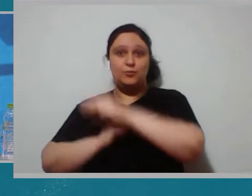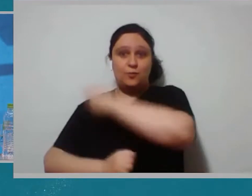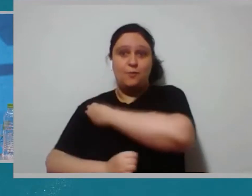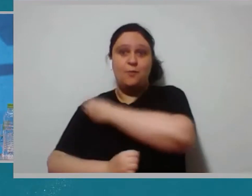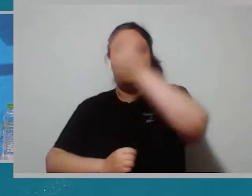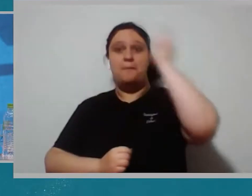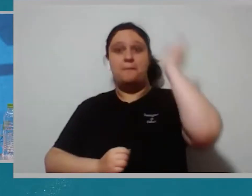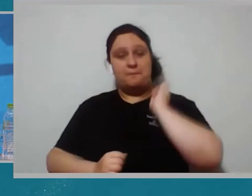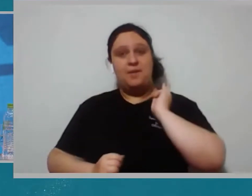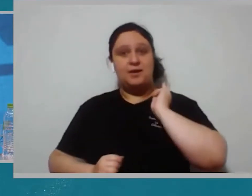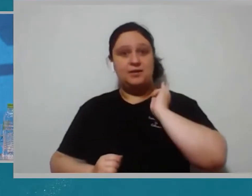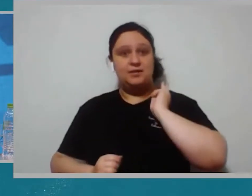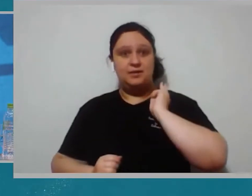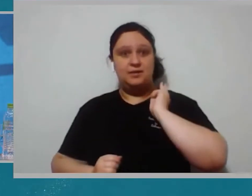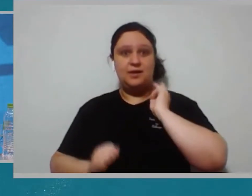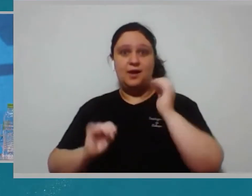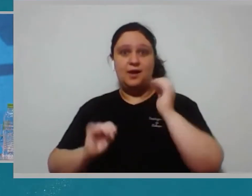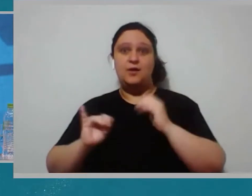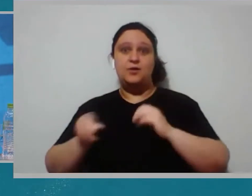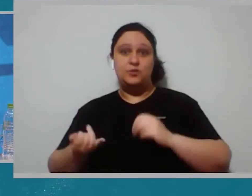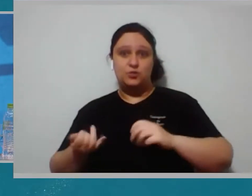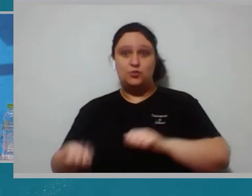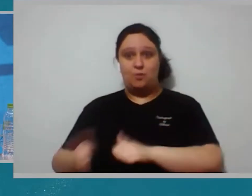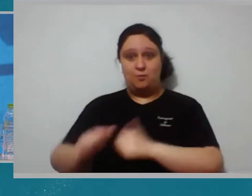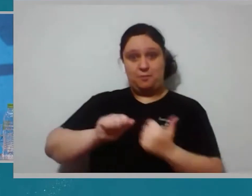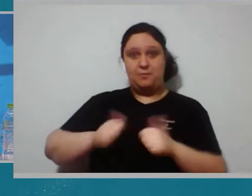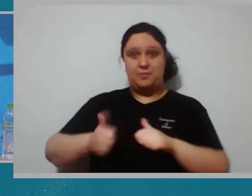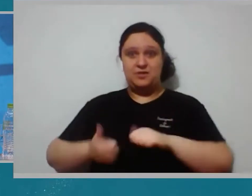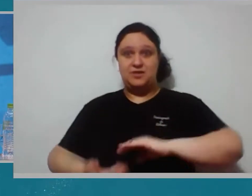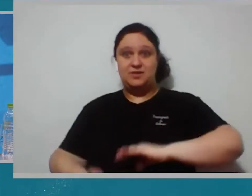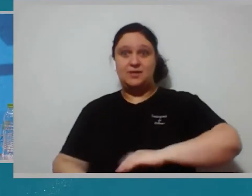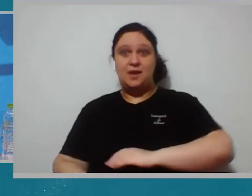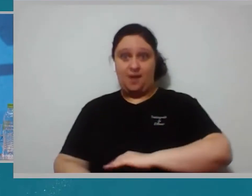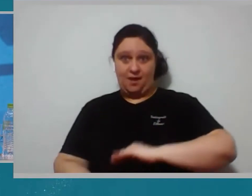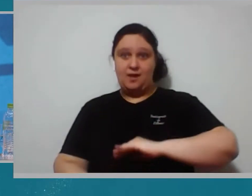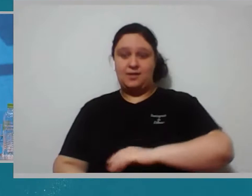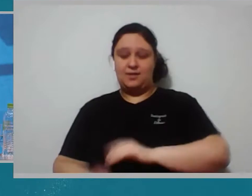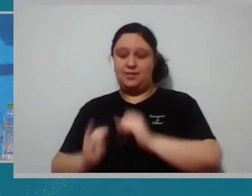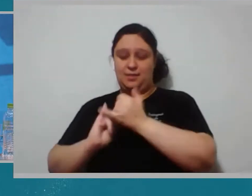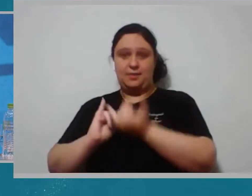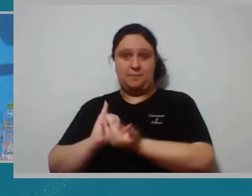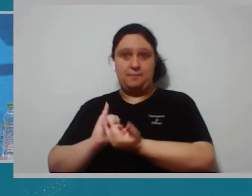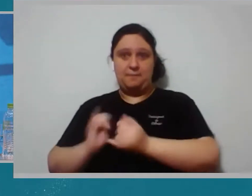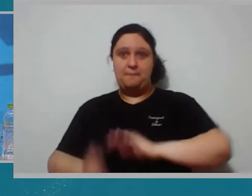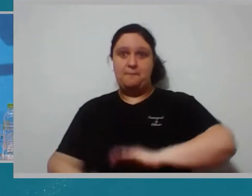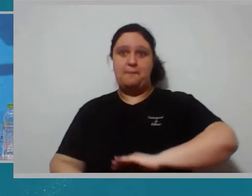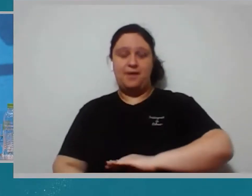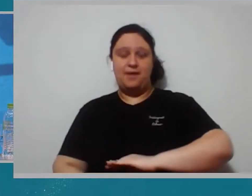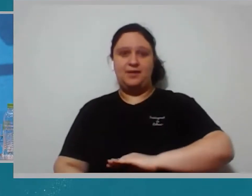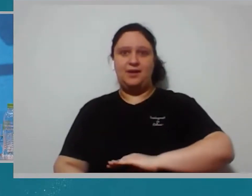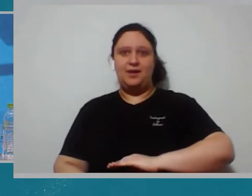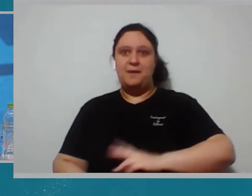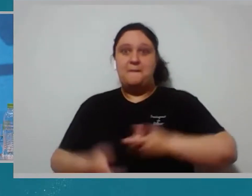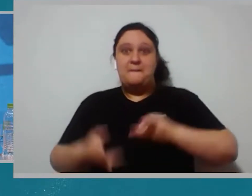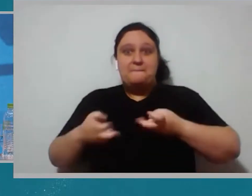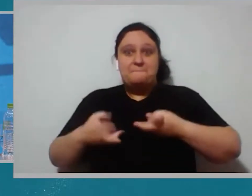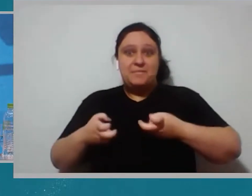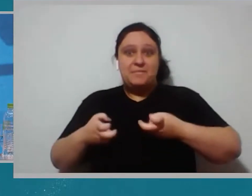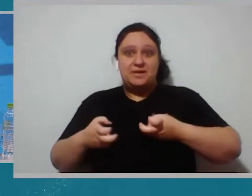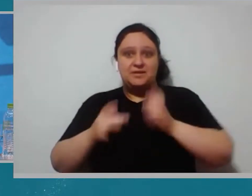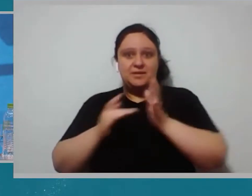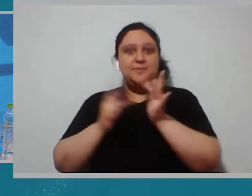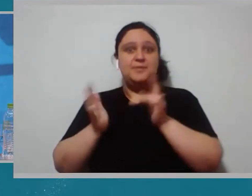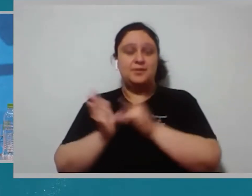estremeceu, reconhecendo que o que estava dentro da Maria era seu Senhor.